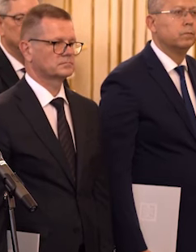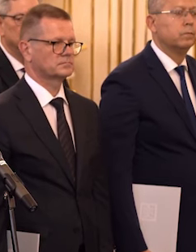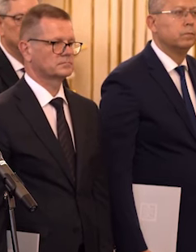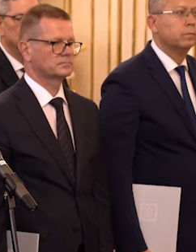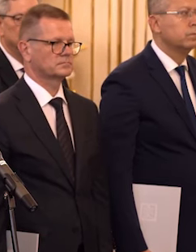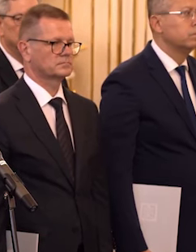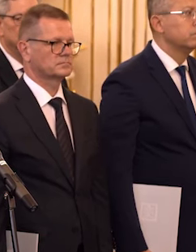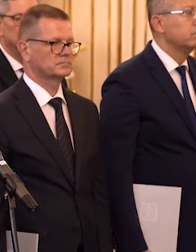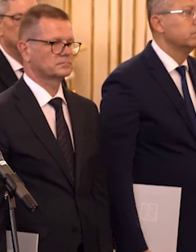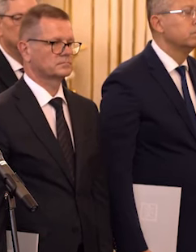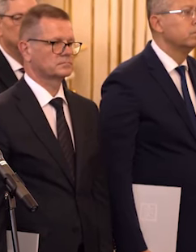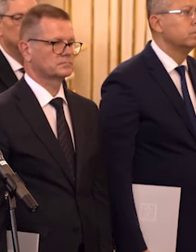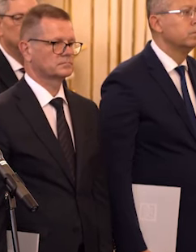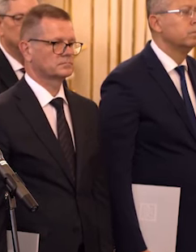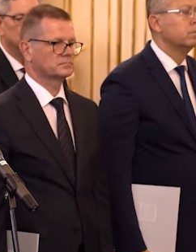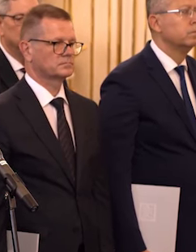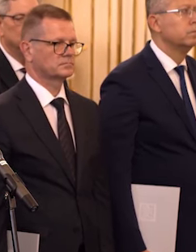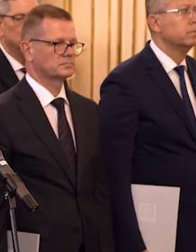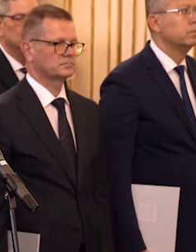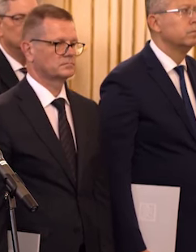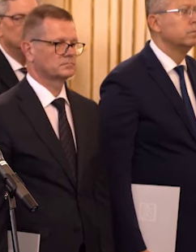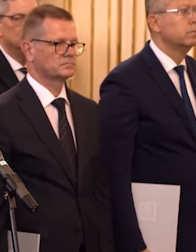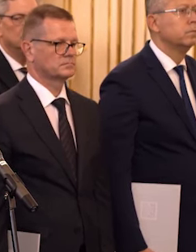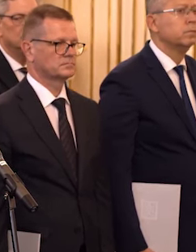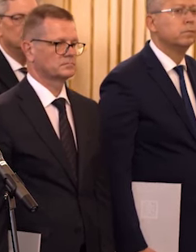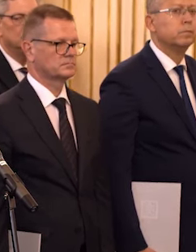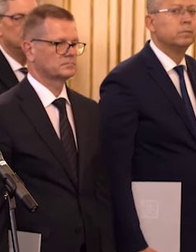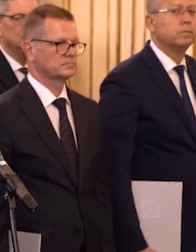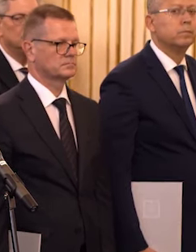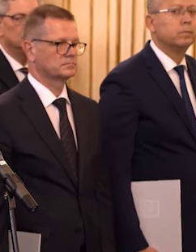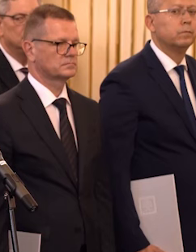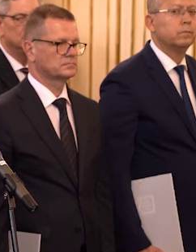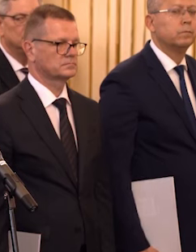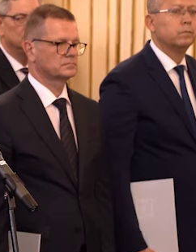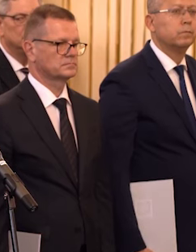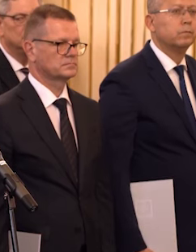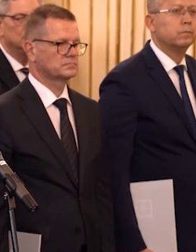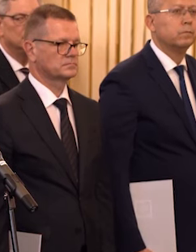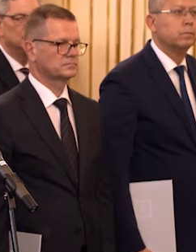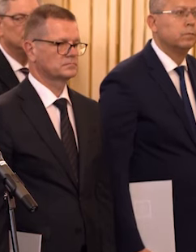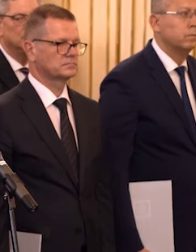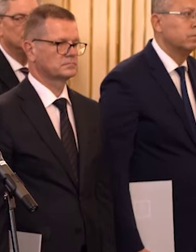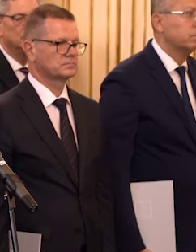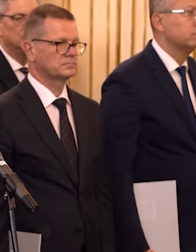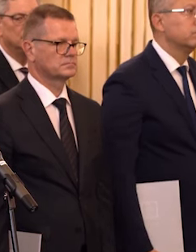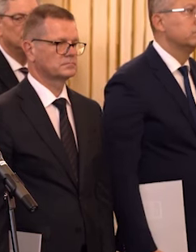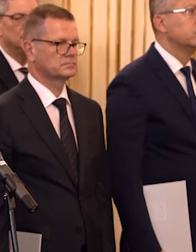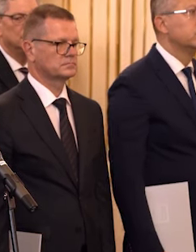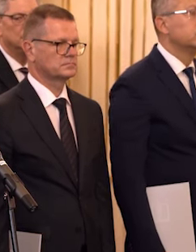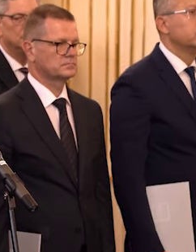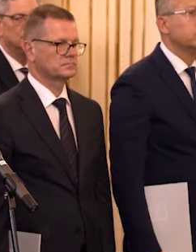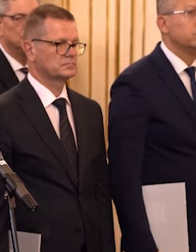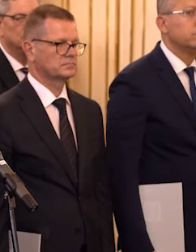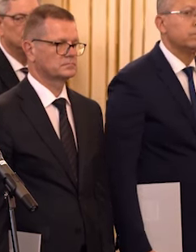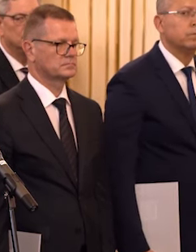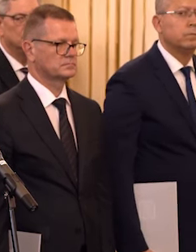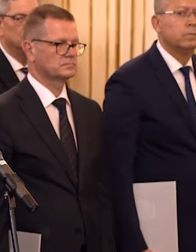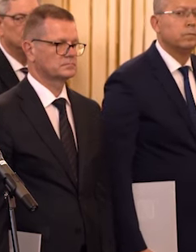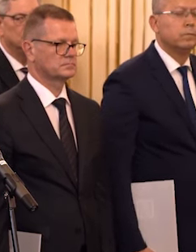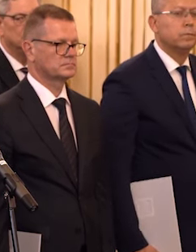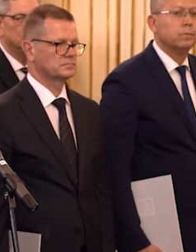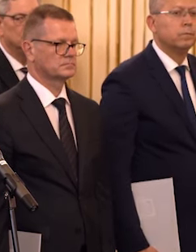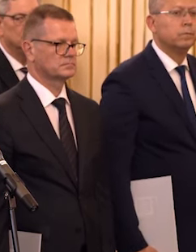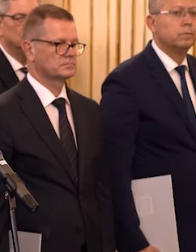Chcem prisľúbiť mene vlády Slovenskej republiky, že sa nebudeme vyhýbať žiadnym výzvam a voči všetkým sa postavíme tak, ako sa na